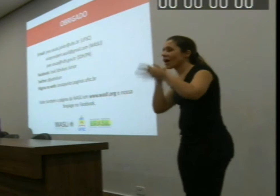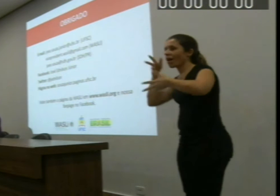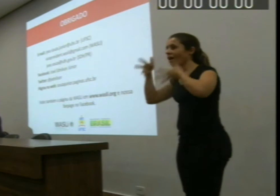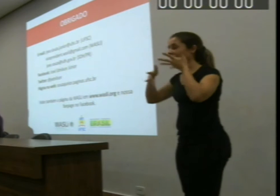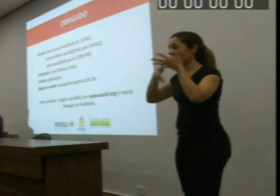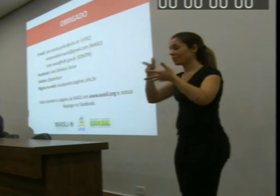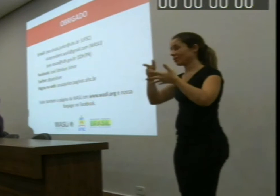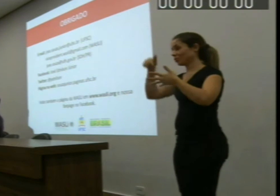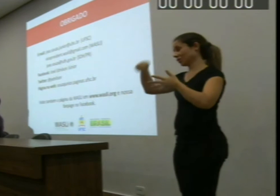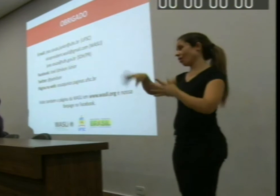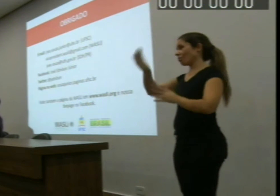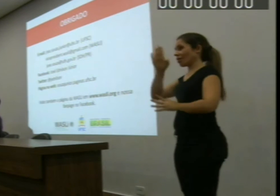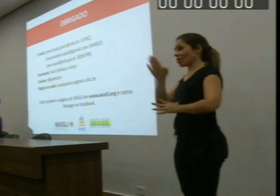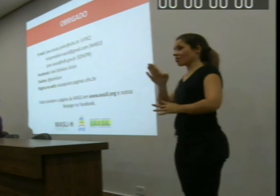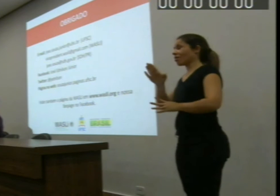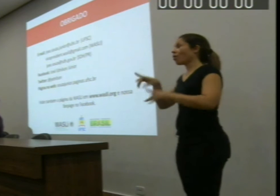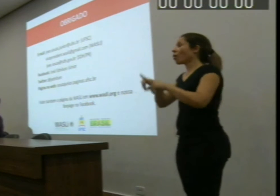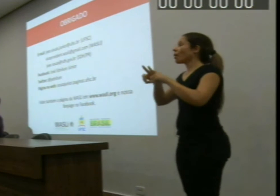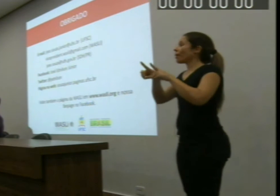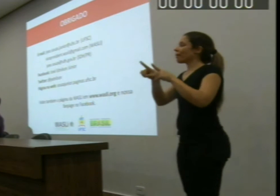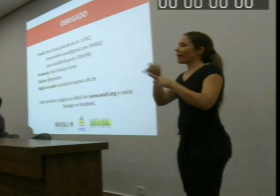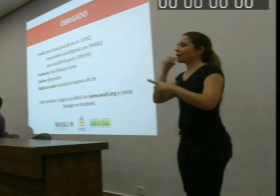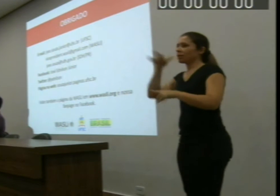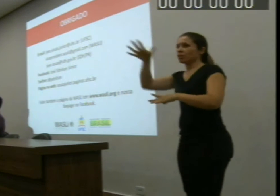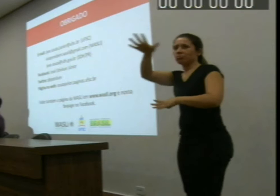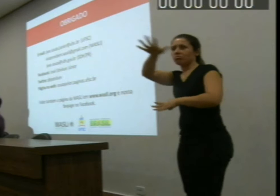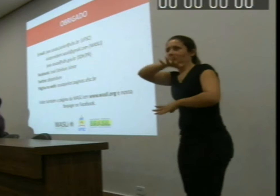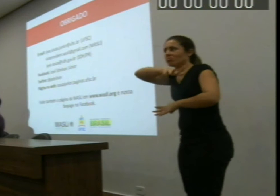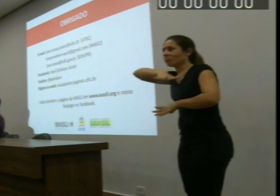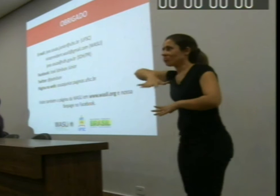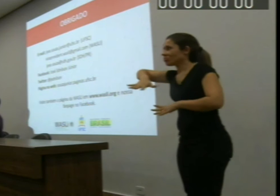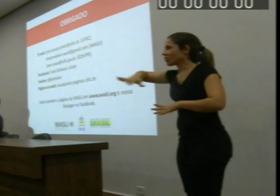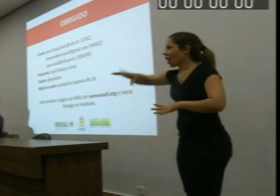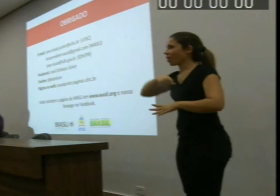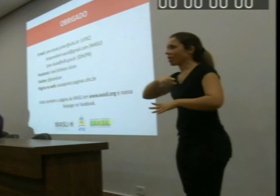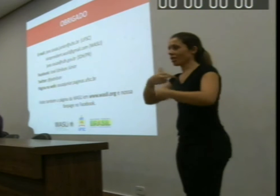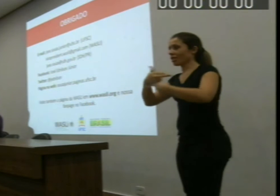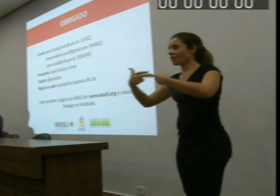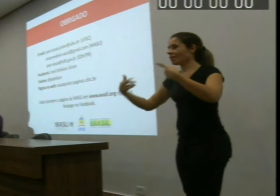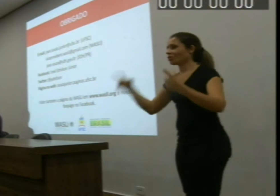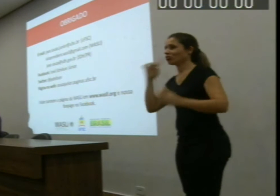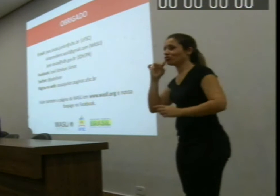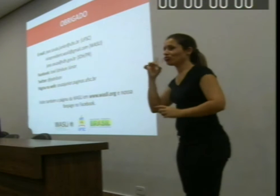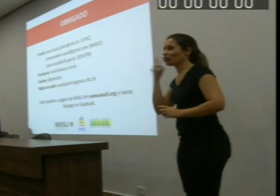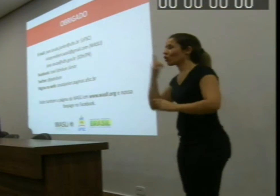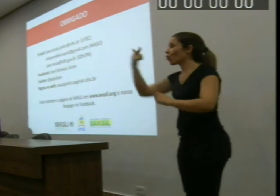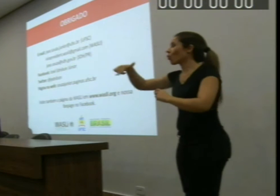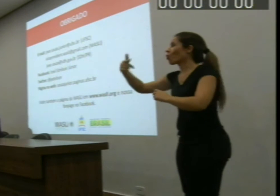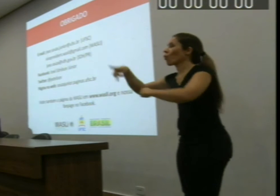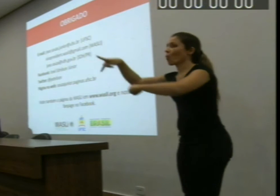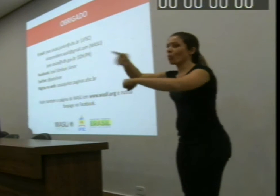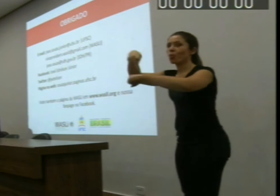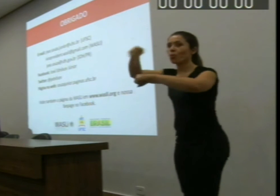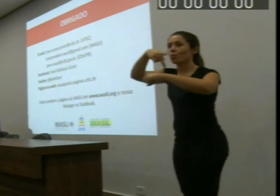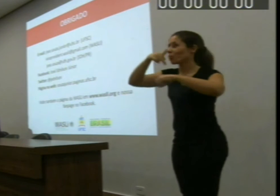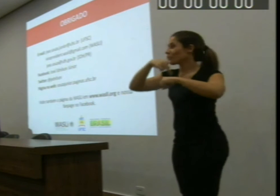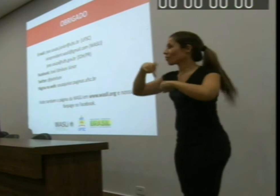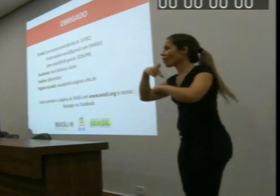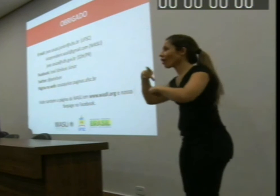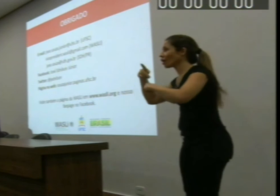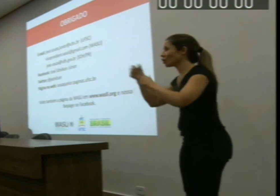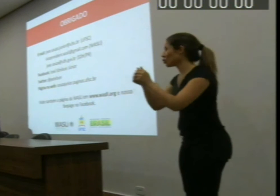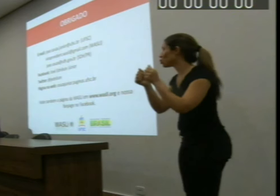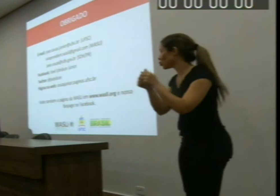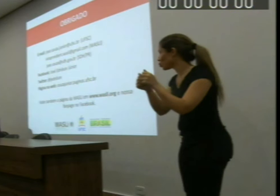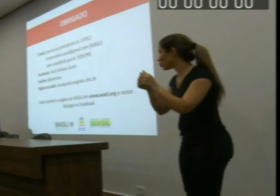gente tá num espaço internacional aí para eu me comunicar com outros colegas de outros países Então os sinais internacionais entram